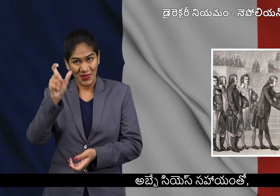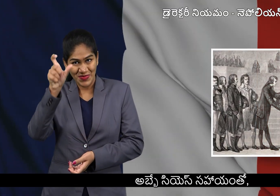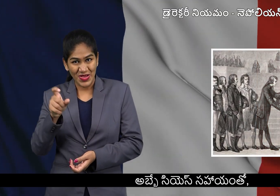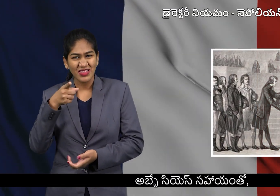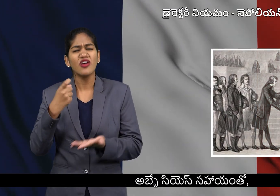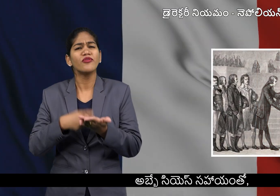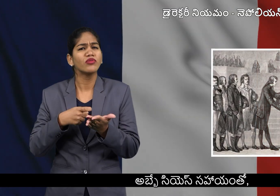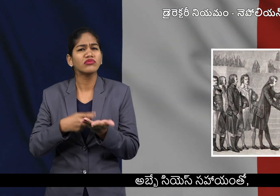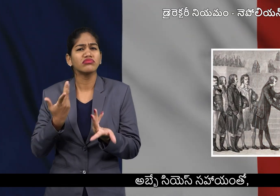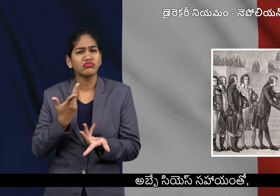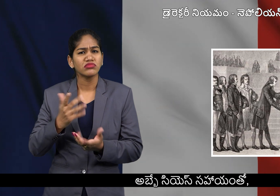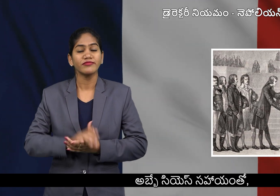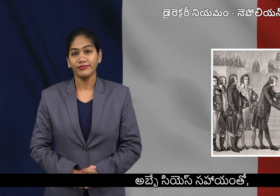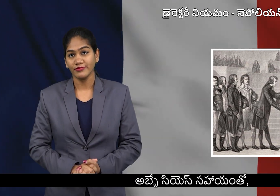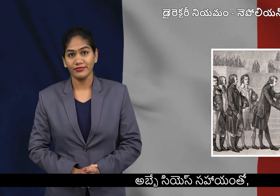అబ్బేసియస్ సహాయంతో